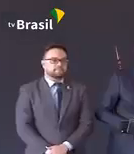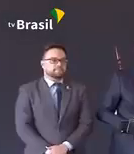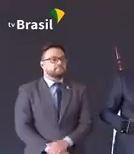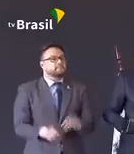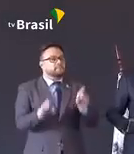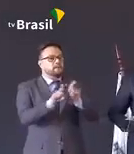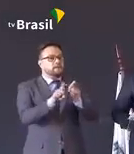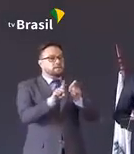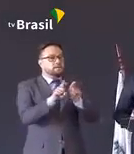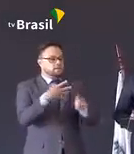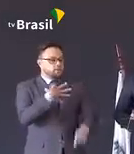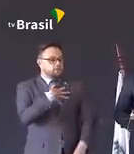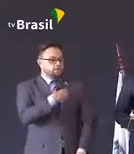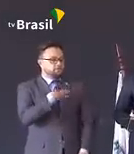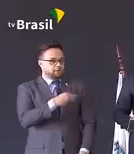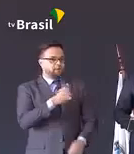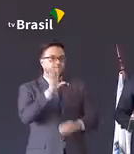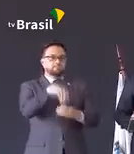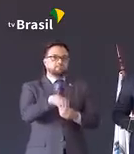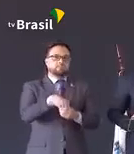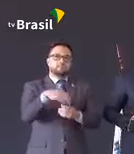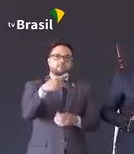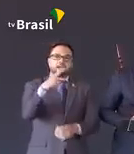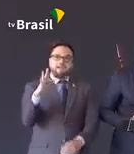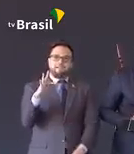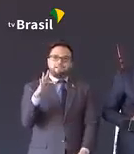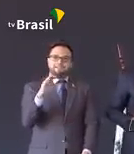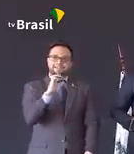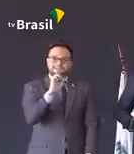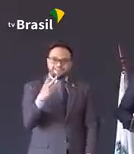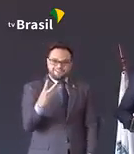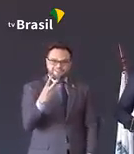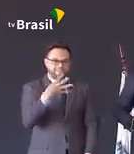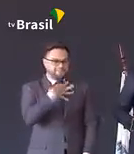Também tem um filho na PF, o 03.